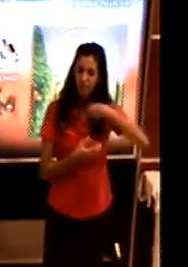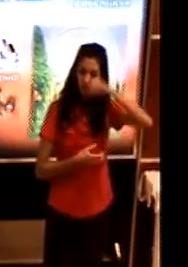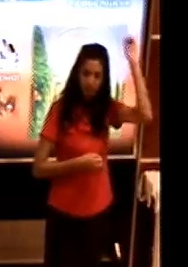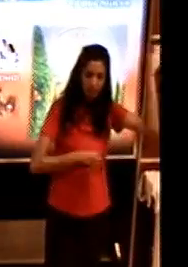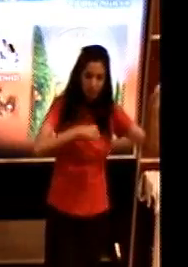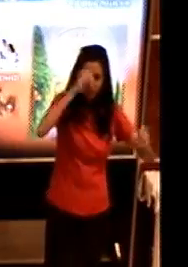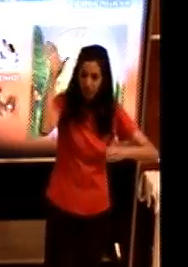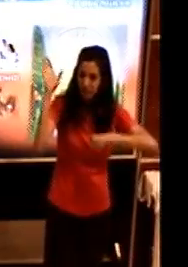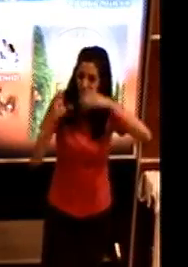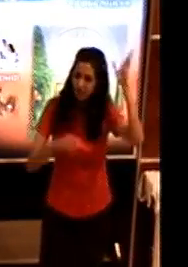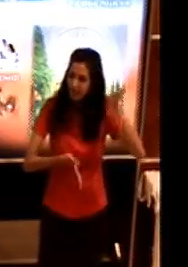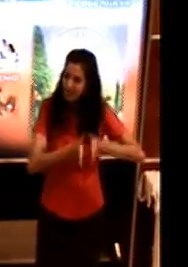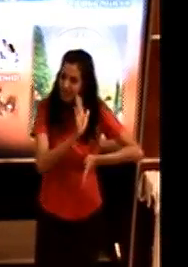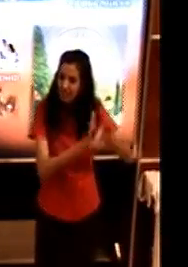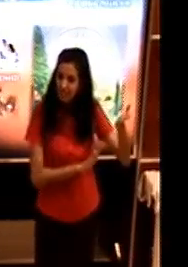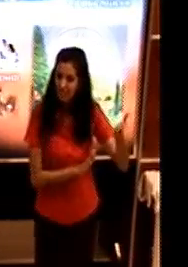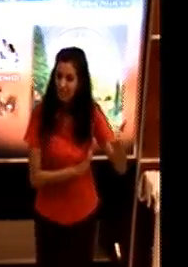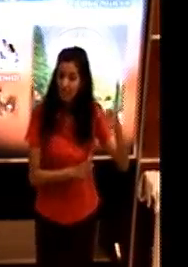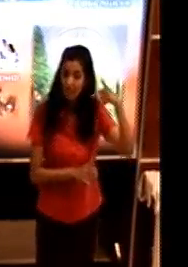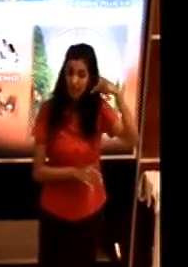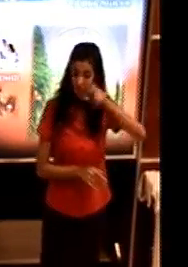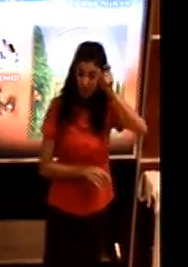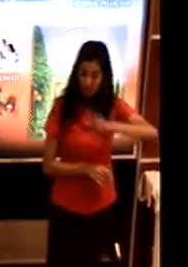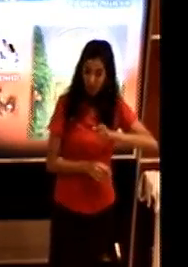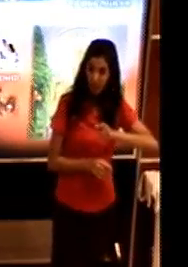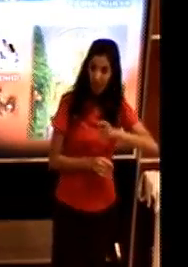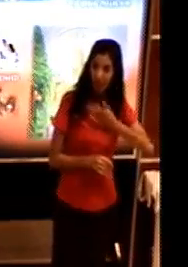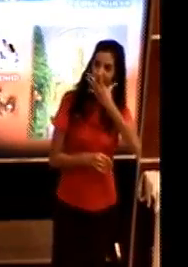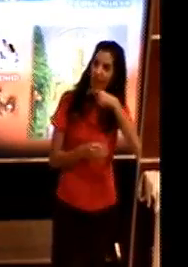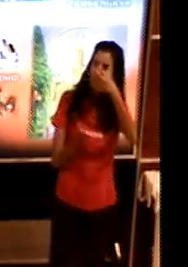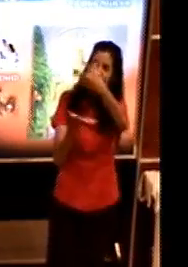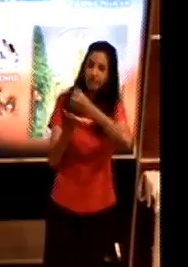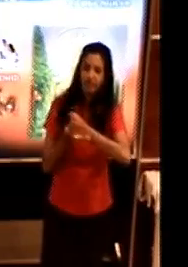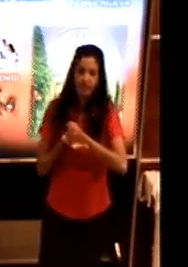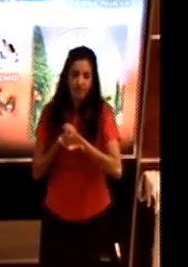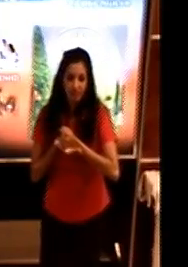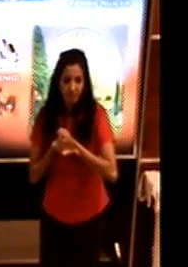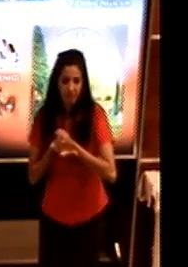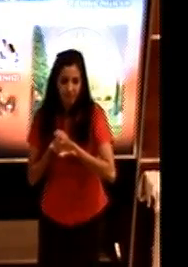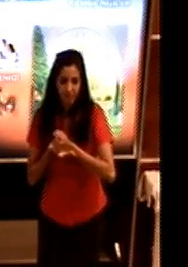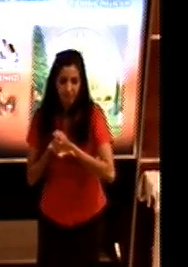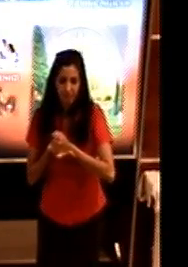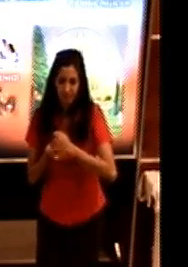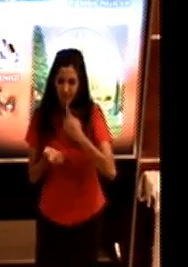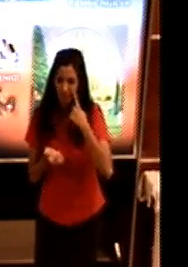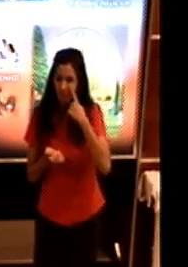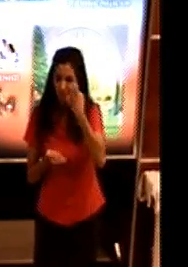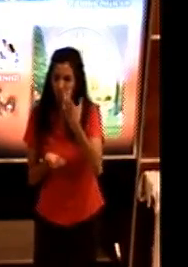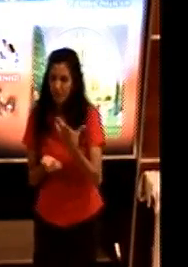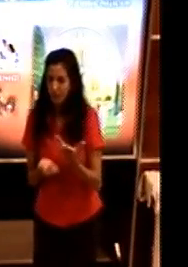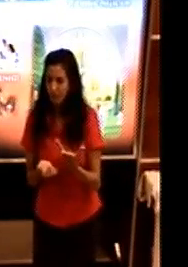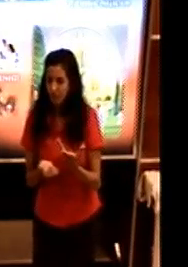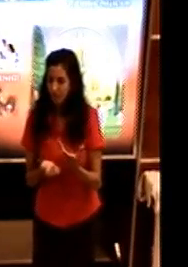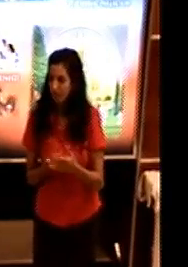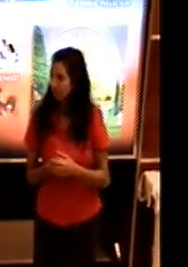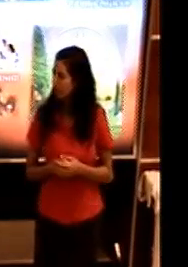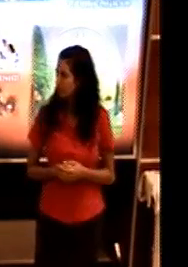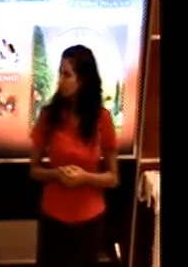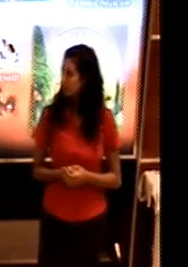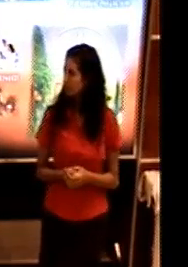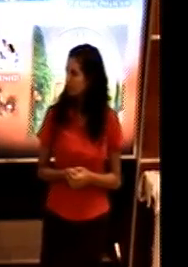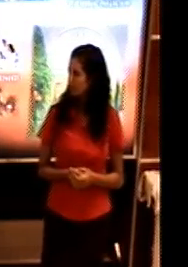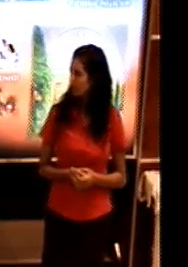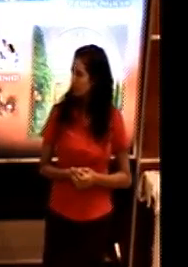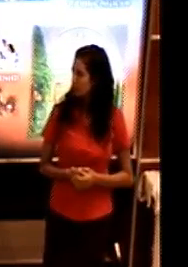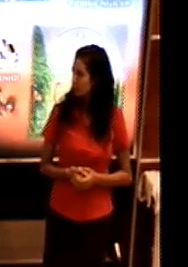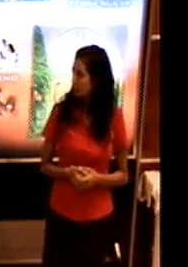demonios y ahora confesaban el poder de Jesús. Yo me acuerdo de muchos de ellos en este momento.